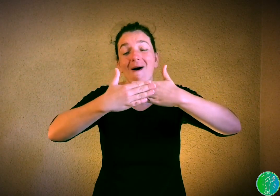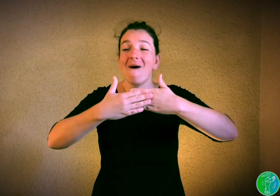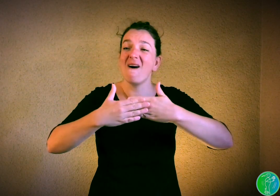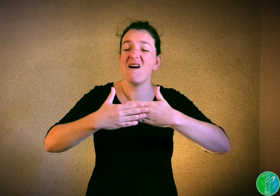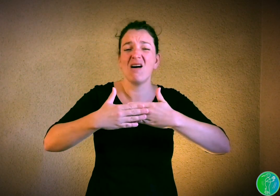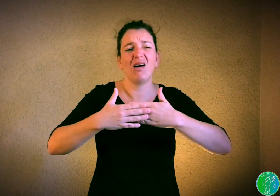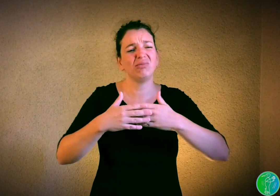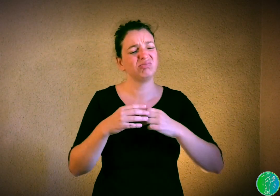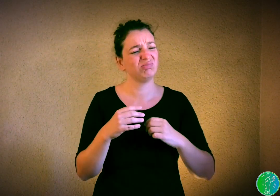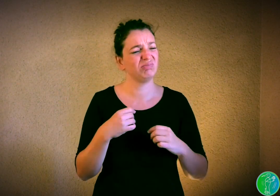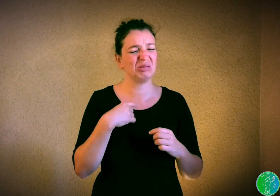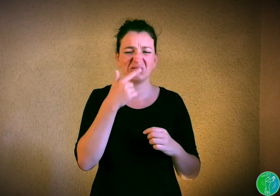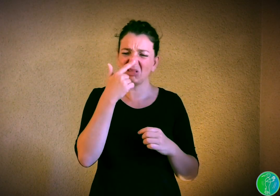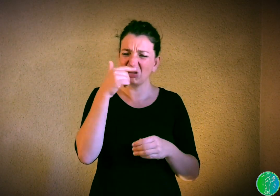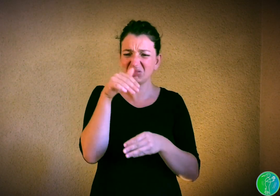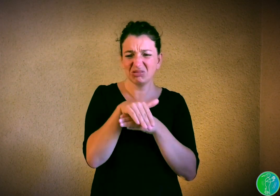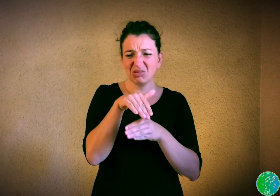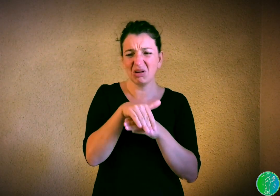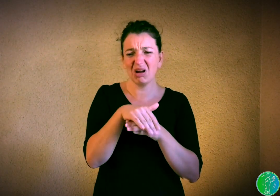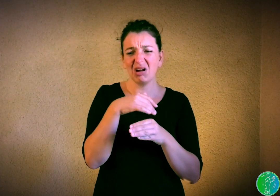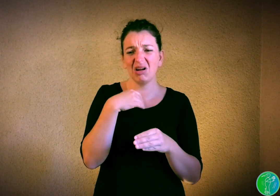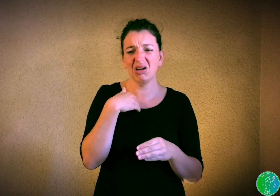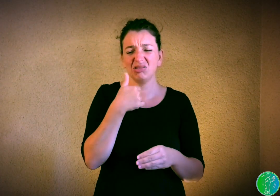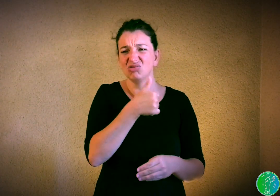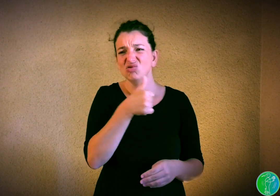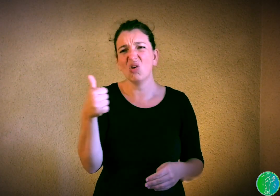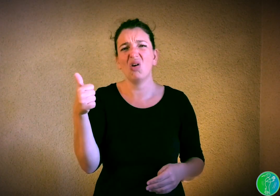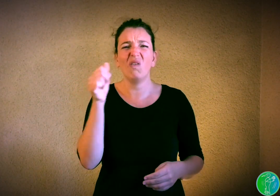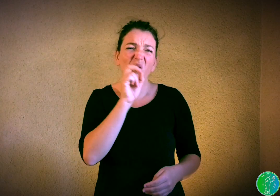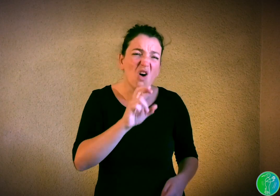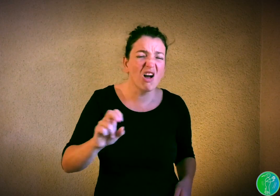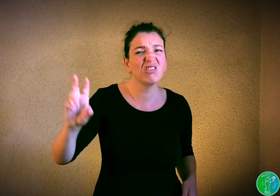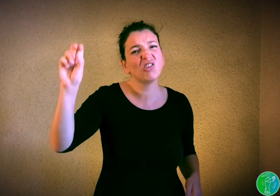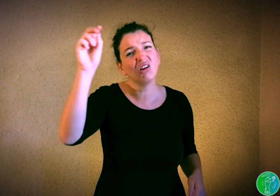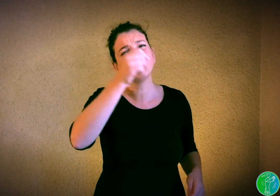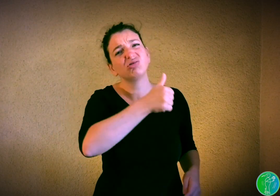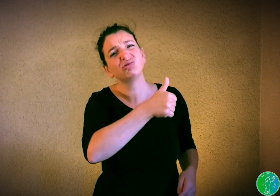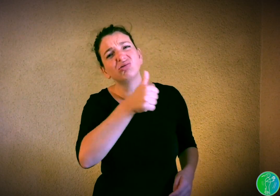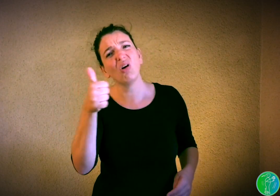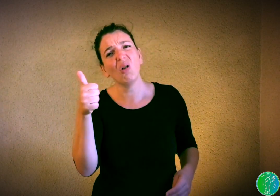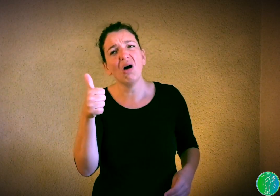Dommage, pensa-t-il, qu'on soit si seul quand on voyage.